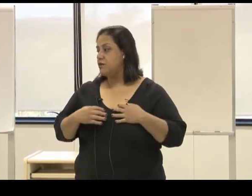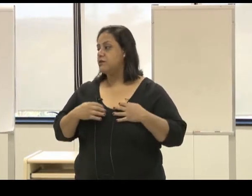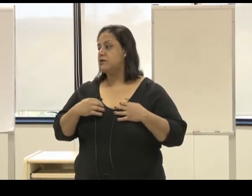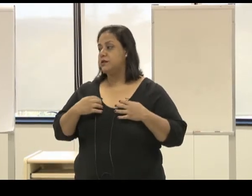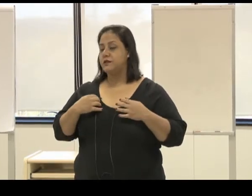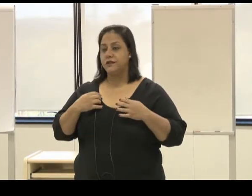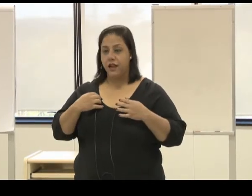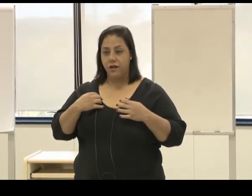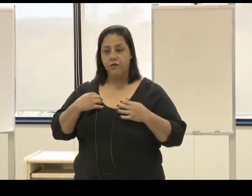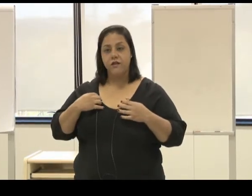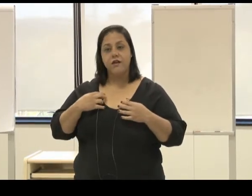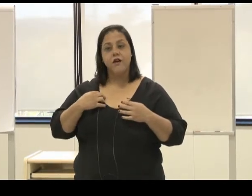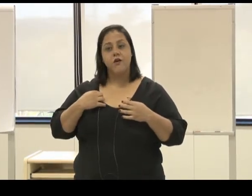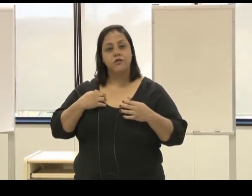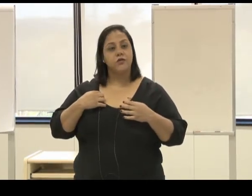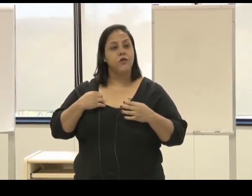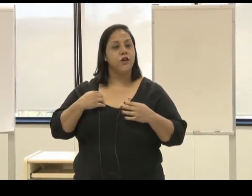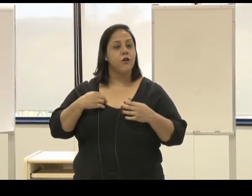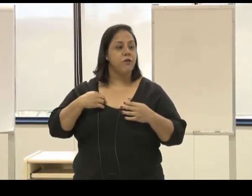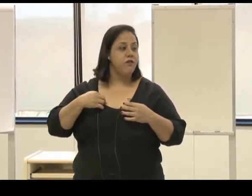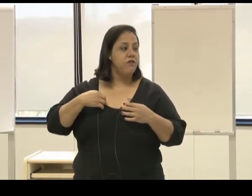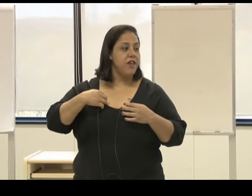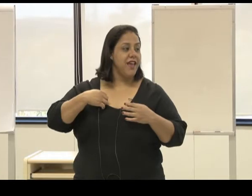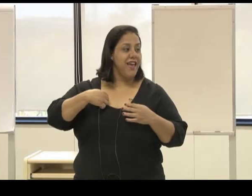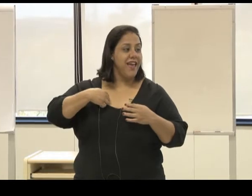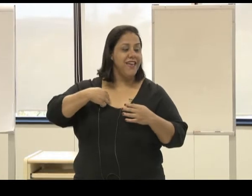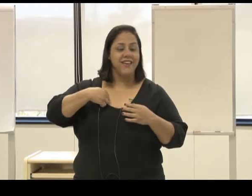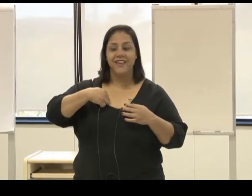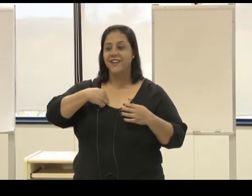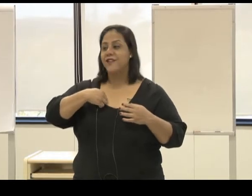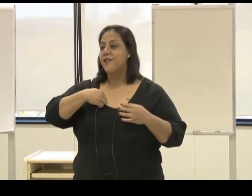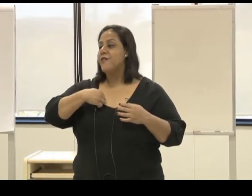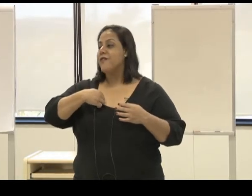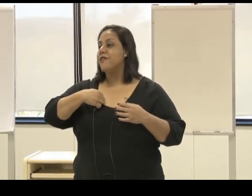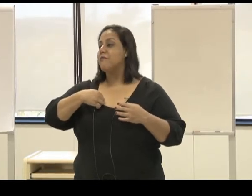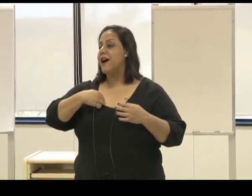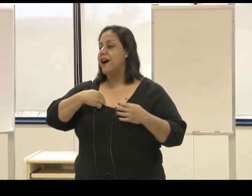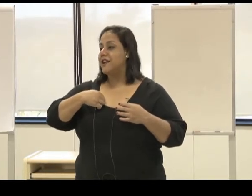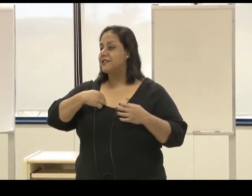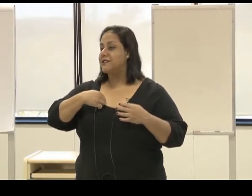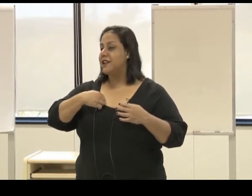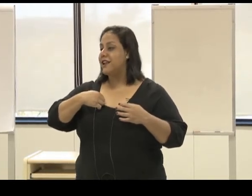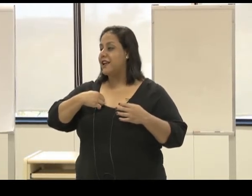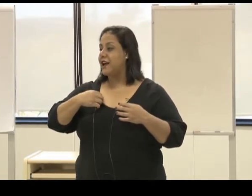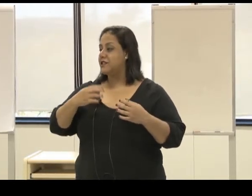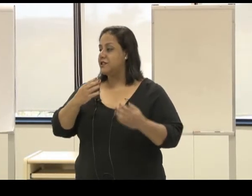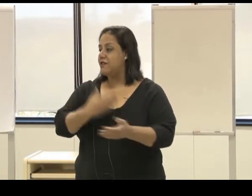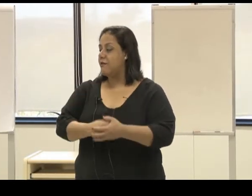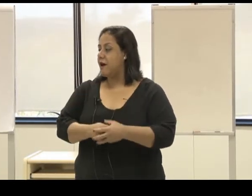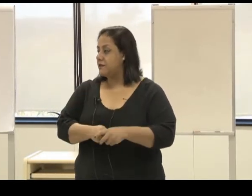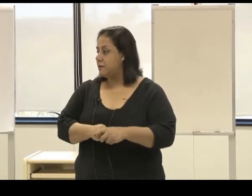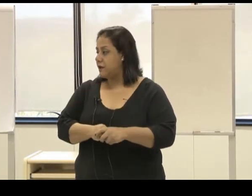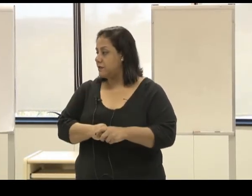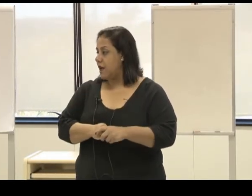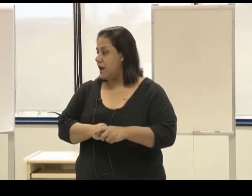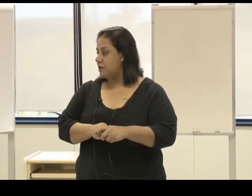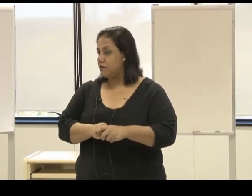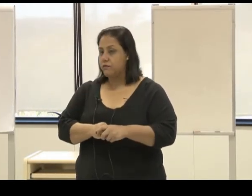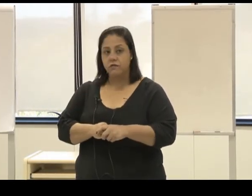do céu, onde foi que eu me enfiei? Mas a gente vai mais por esse lado.